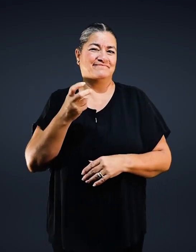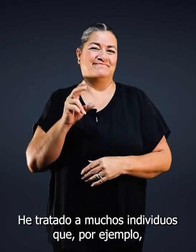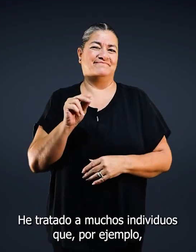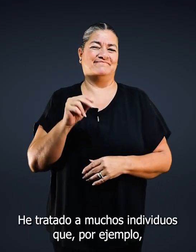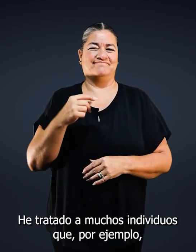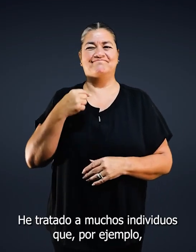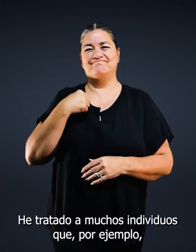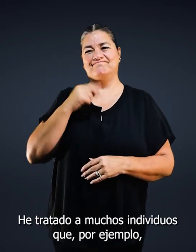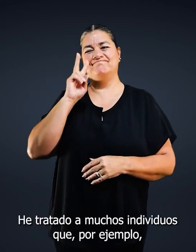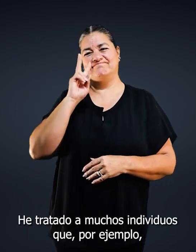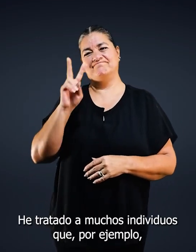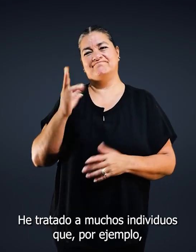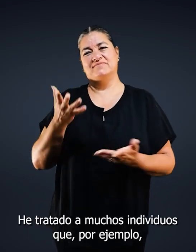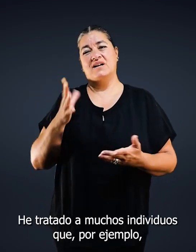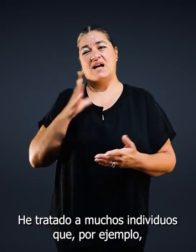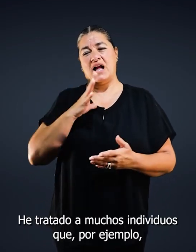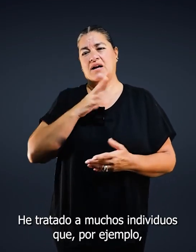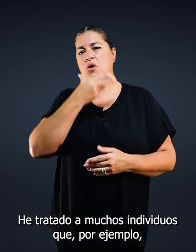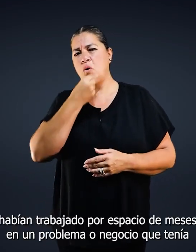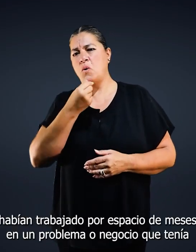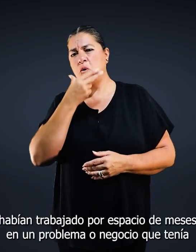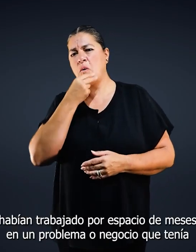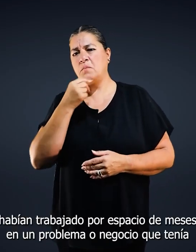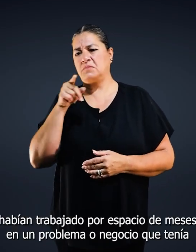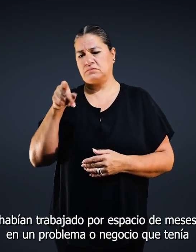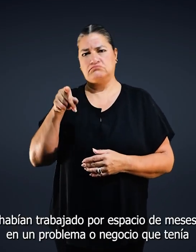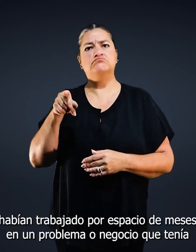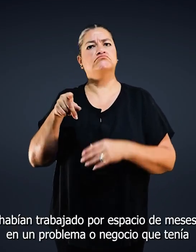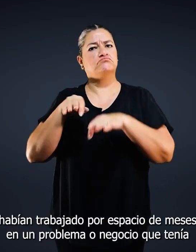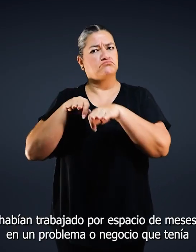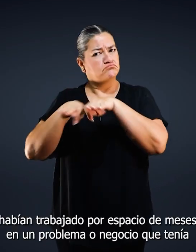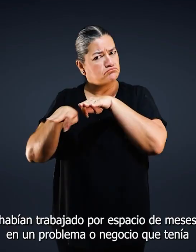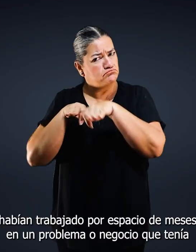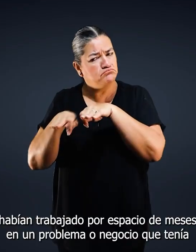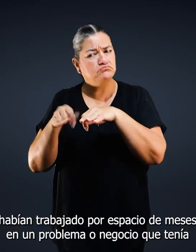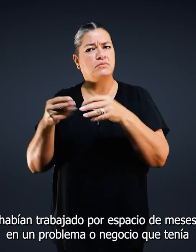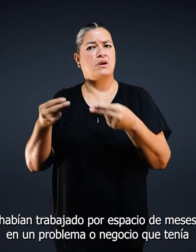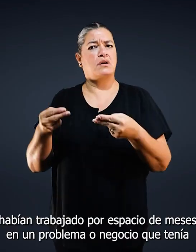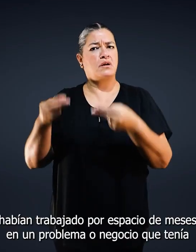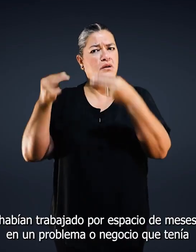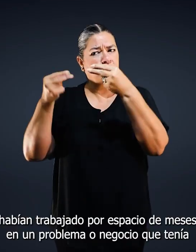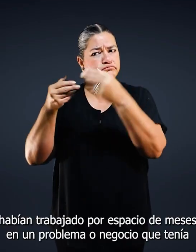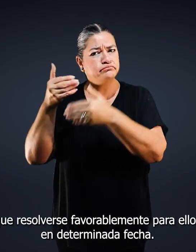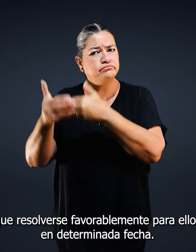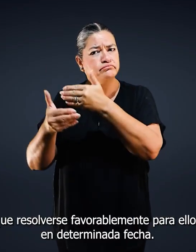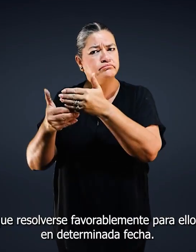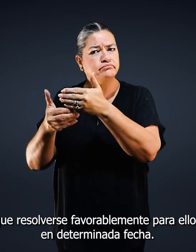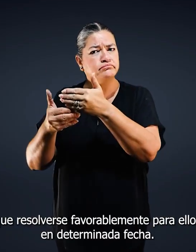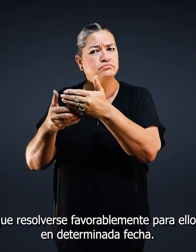He tratado a muchos individuos que, por ejemplo, habían trabajado por espacio de meses en un problema o negocio que tenía que resolverse